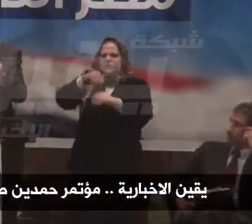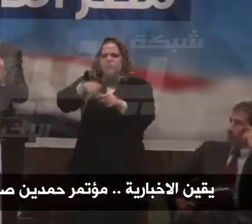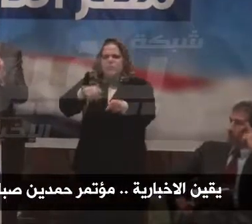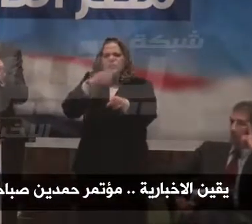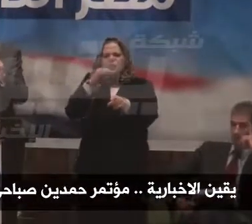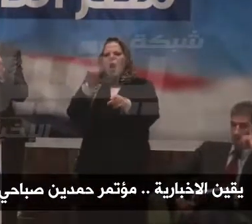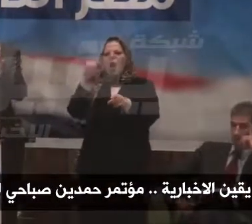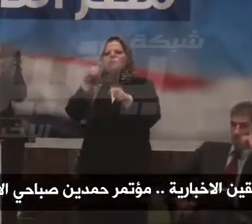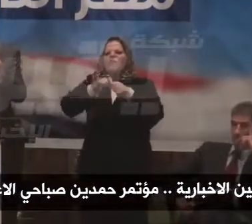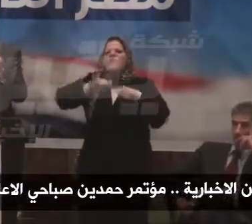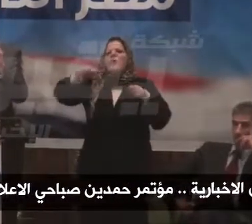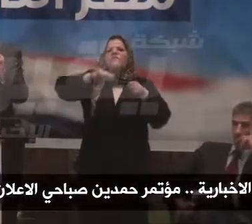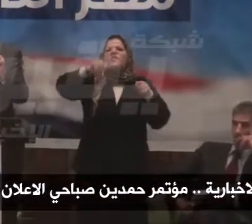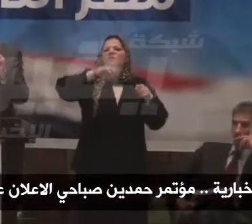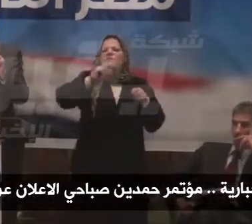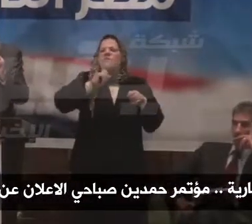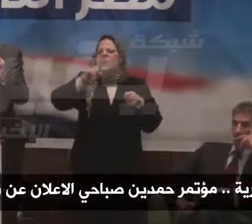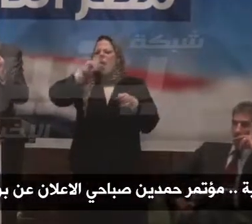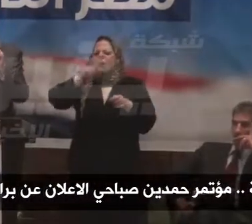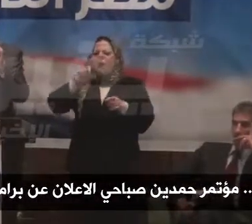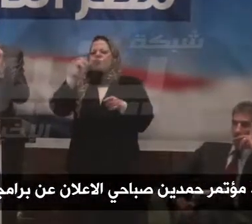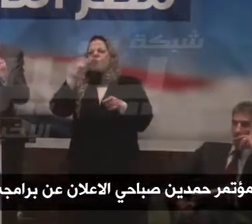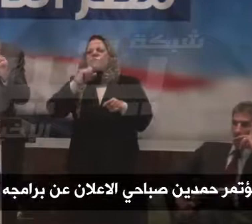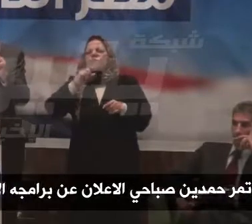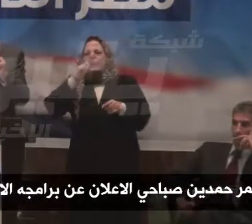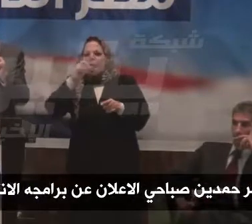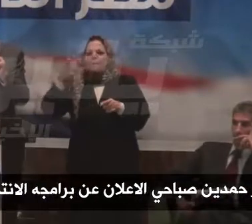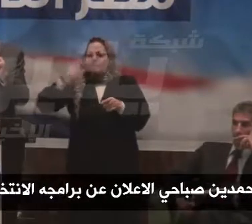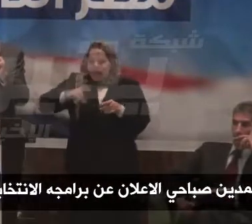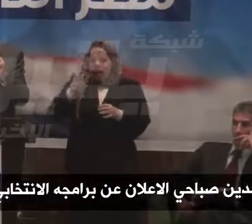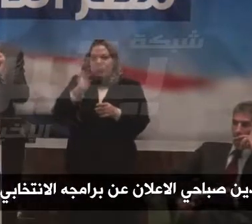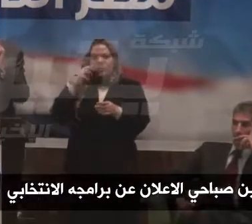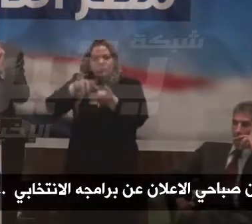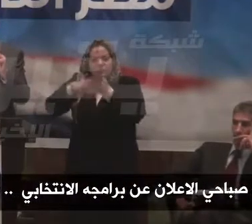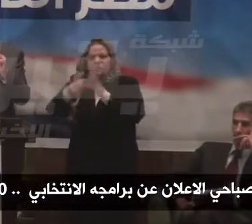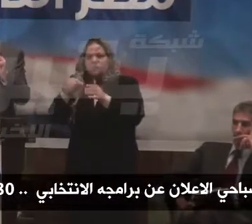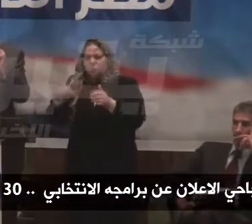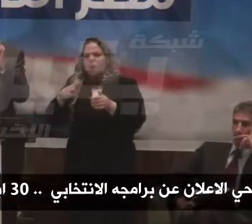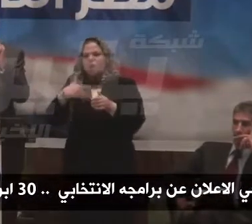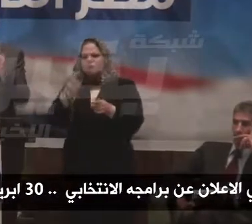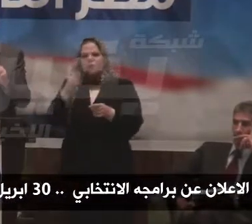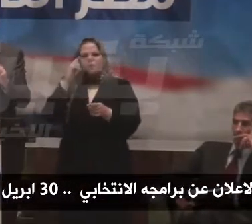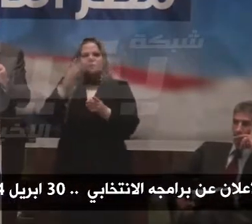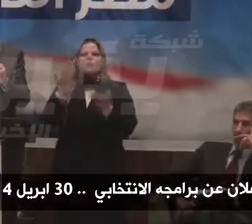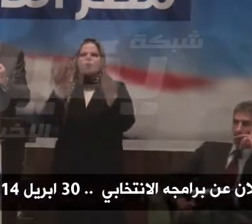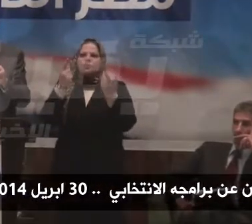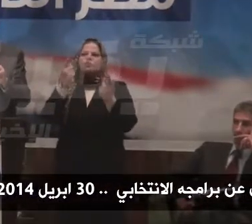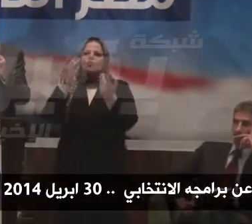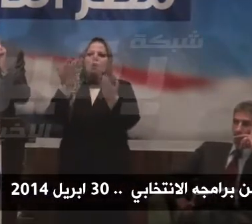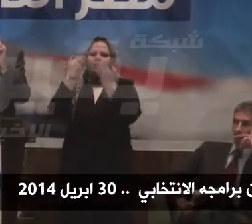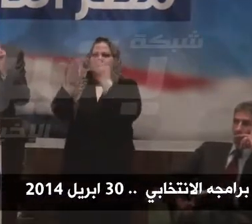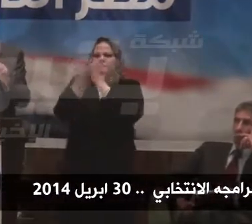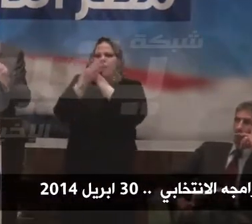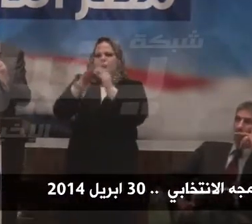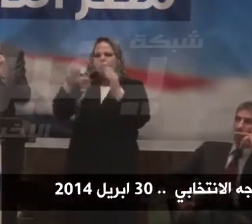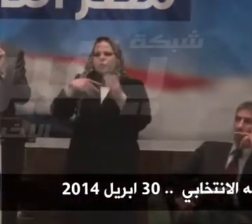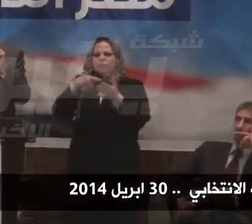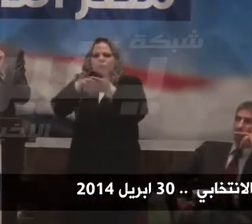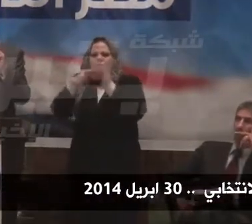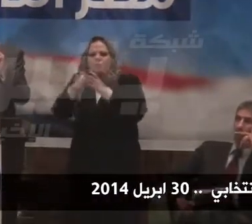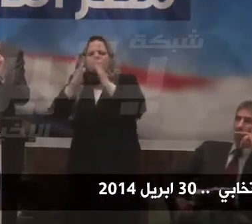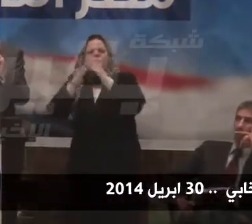بالظبط 10 فدادين او 15 فدان. ده برنامجنا، وارجو ان احنا نوفق ان شاء الله، وندعو